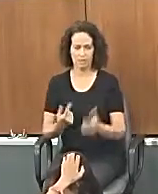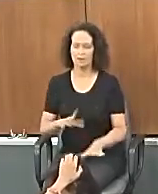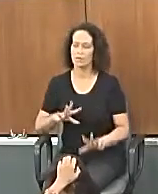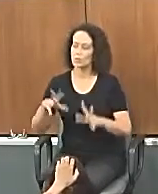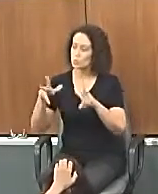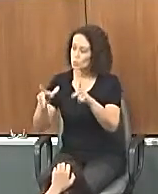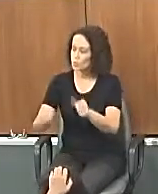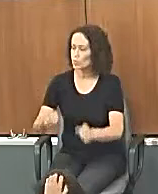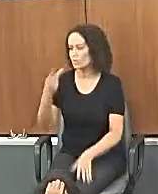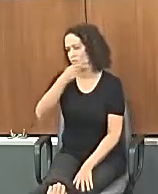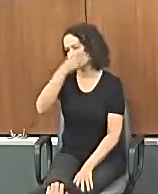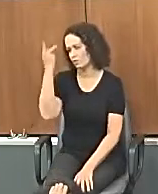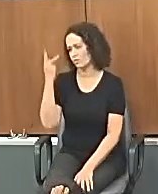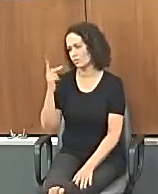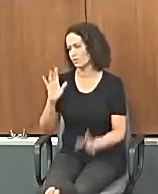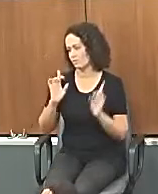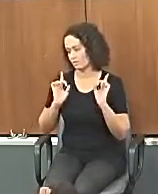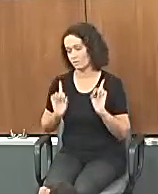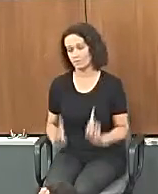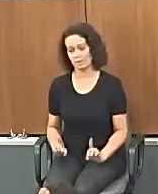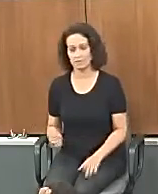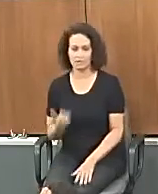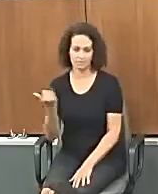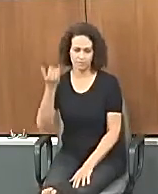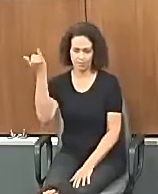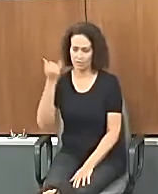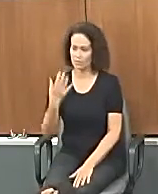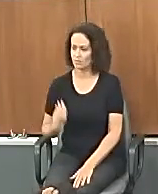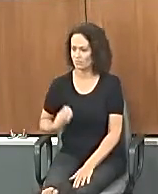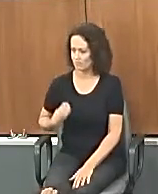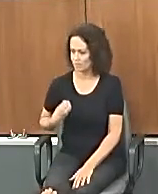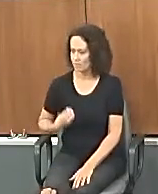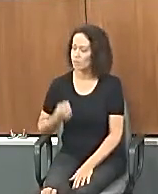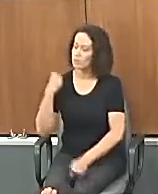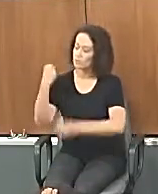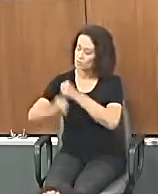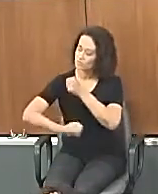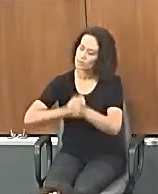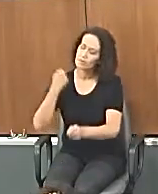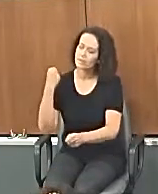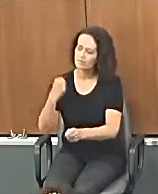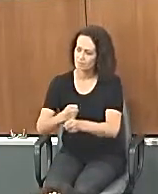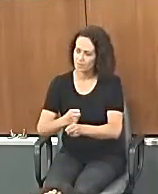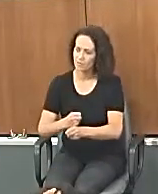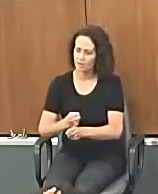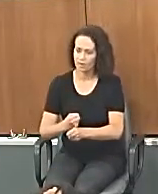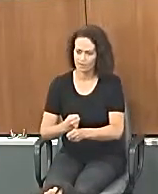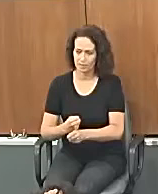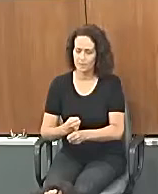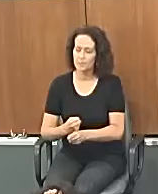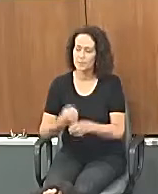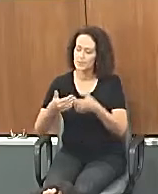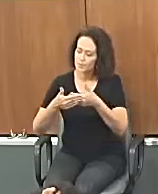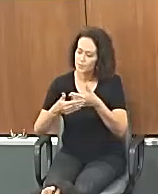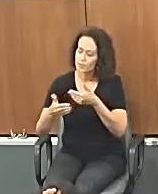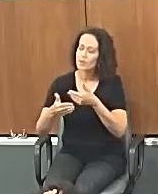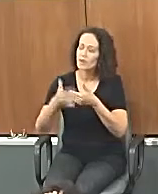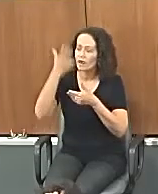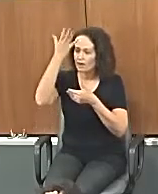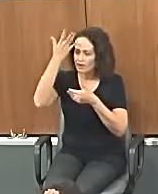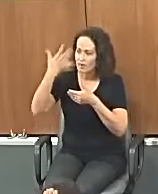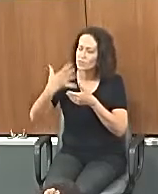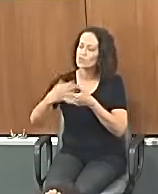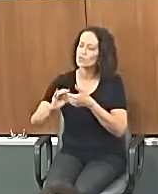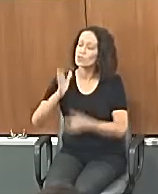deficiência para vocês terem uma idéia o evento no ano que vem daqui a dez dias já estarei participando